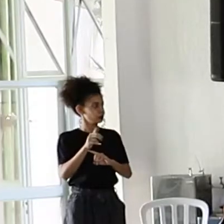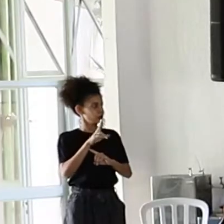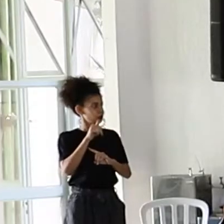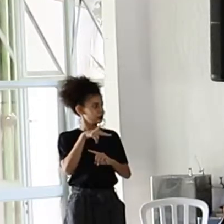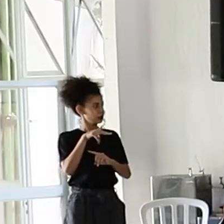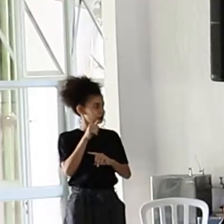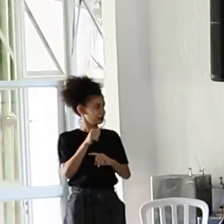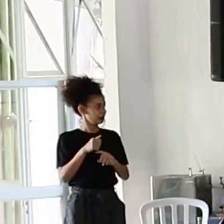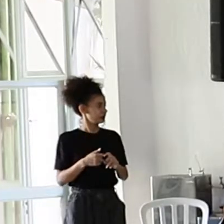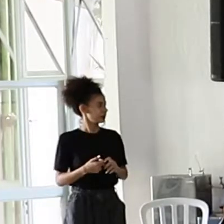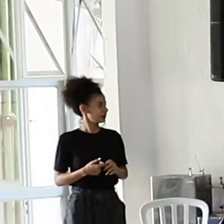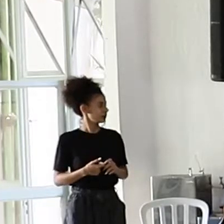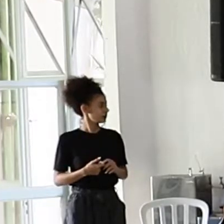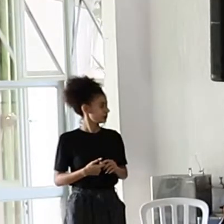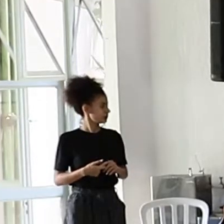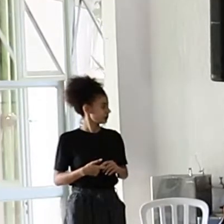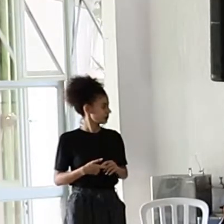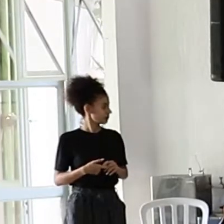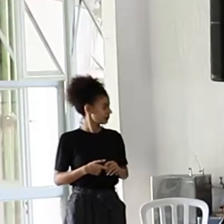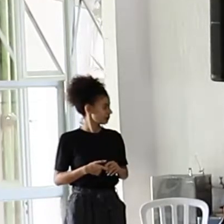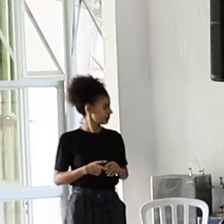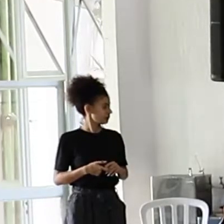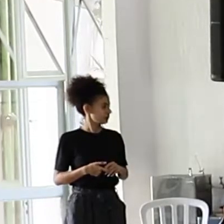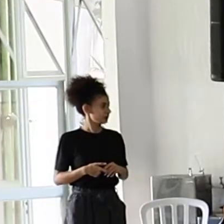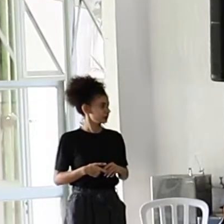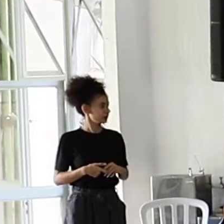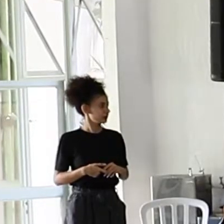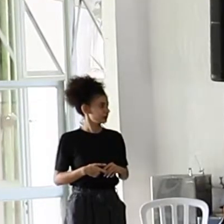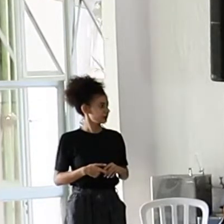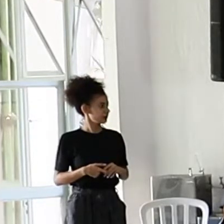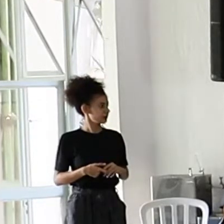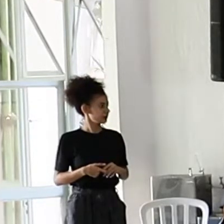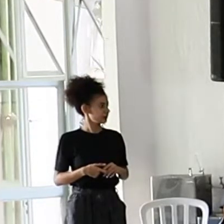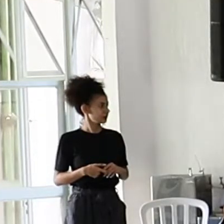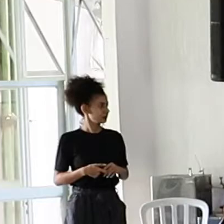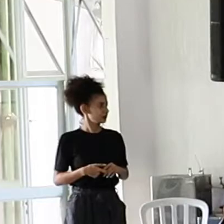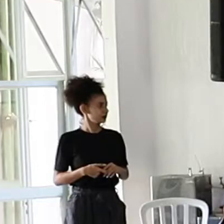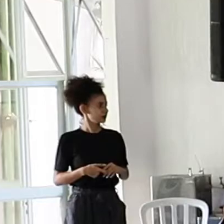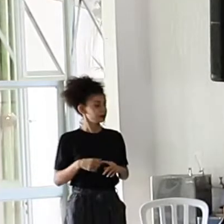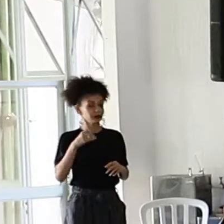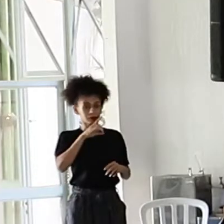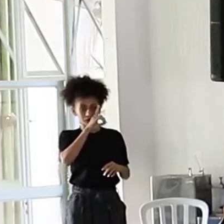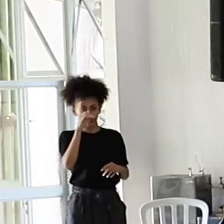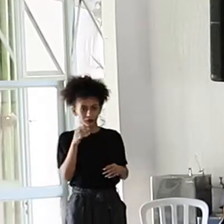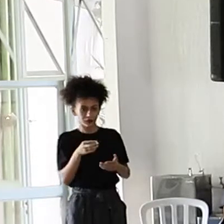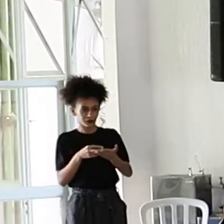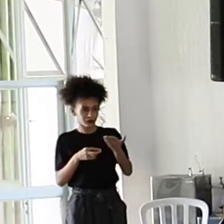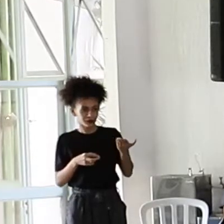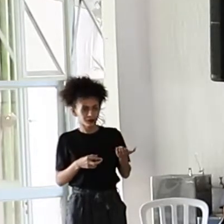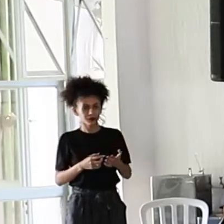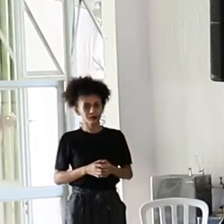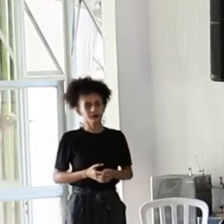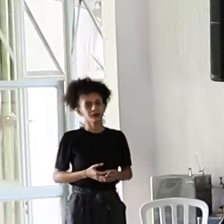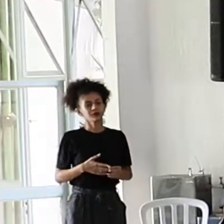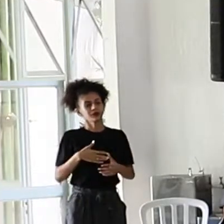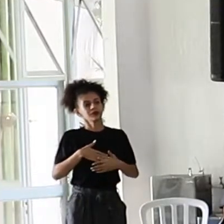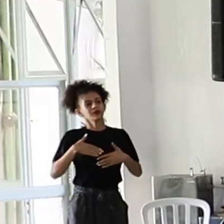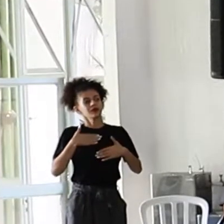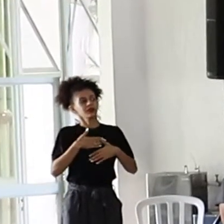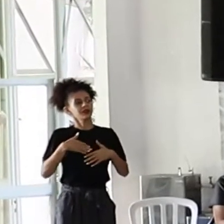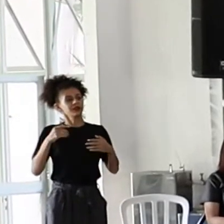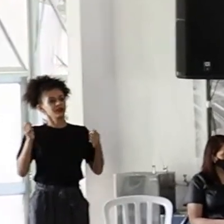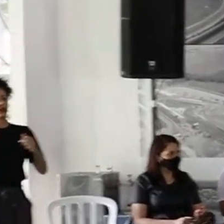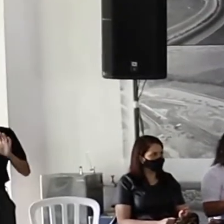Juliana a E aí Oi bom dia Que